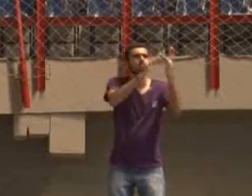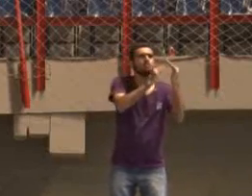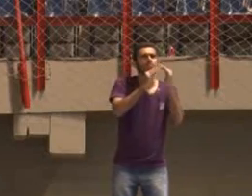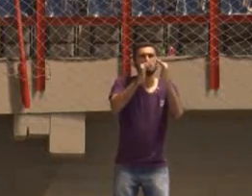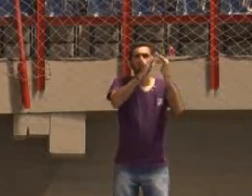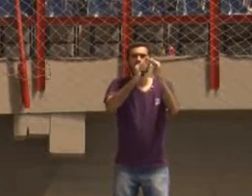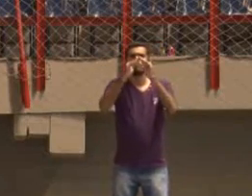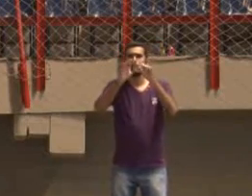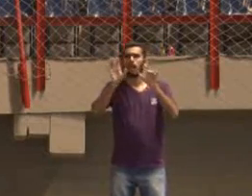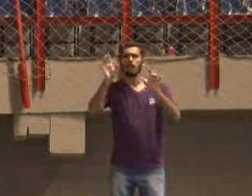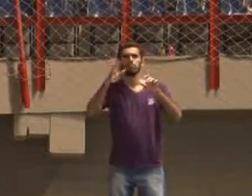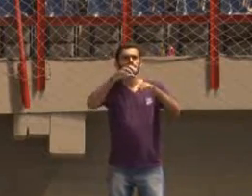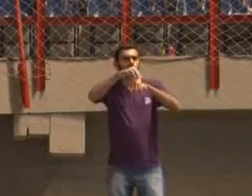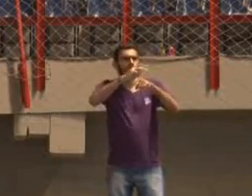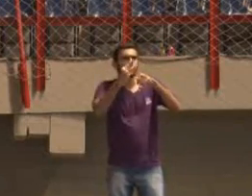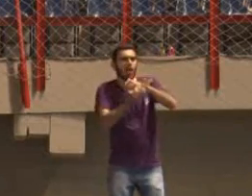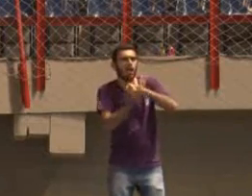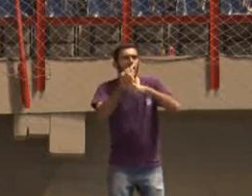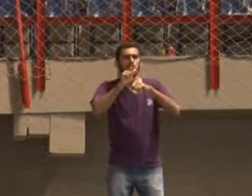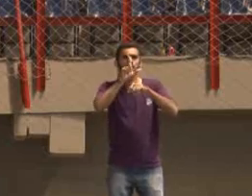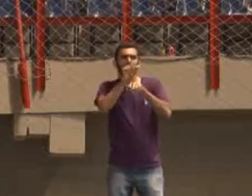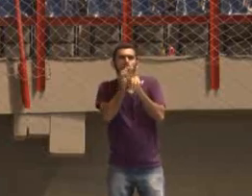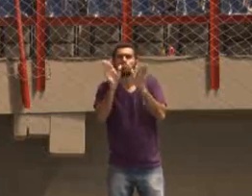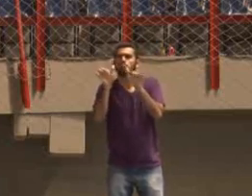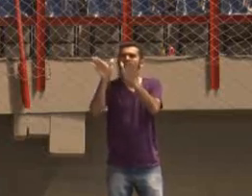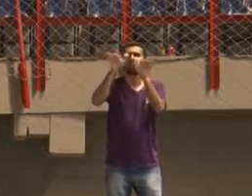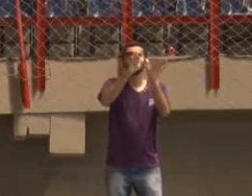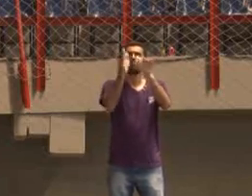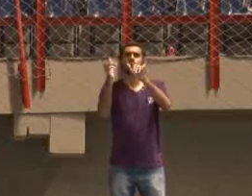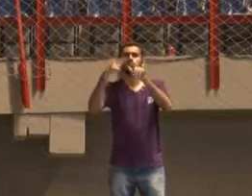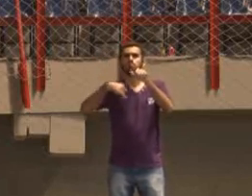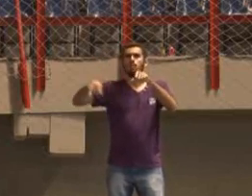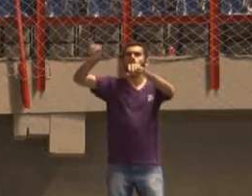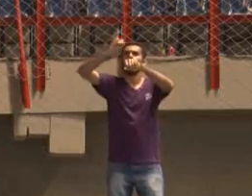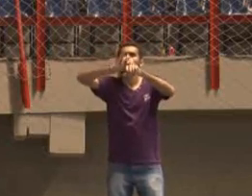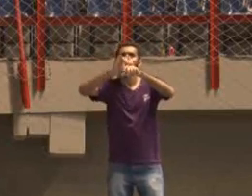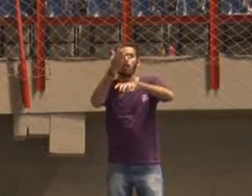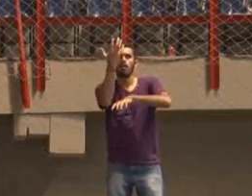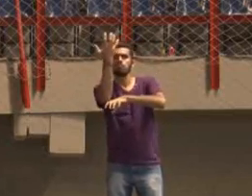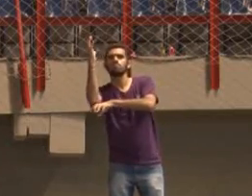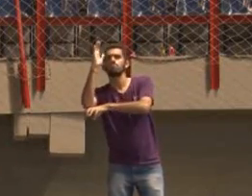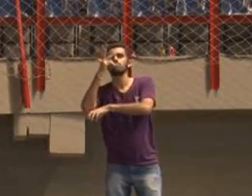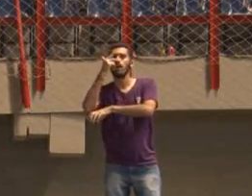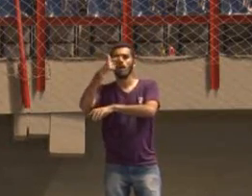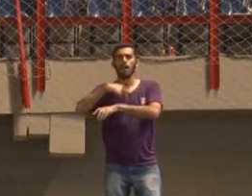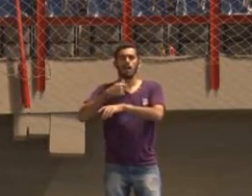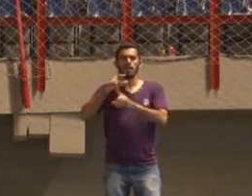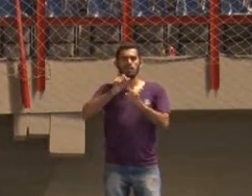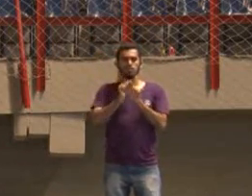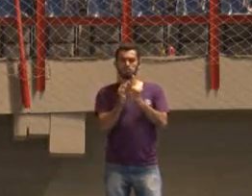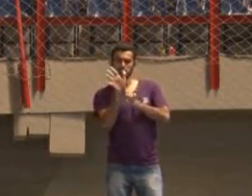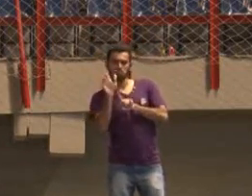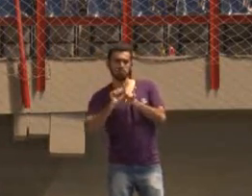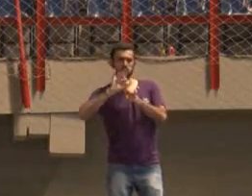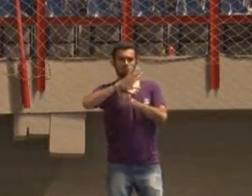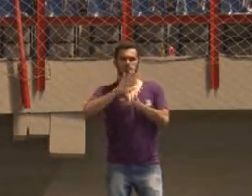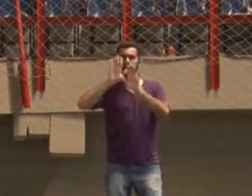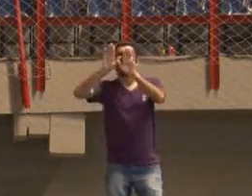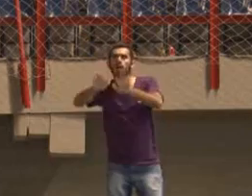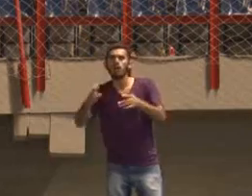percebeu que muitas gaivotas pousavam por ali fazendo ninho e deixavam muitas penas. Aí o Dédalo pegou e